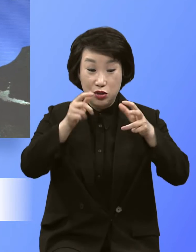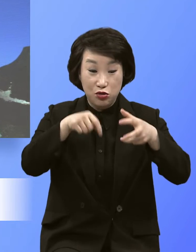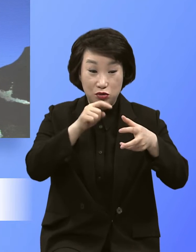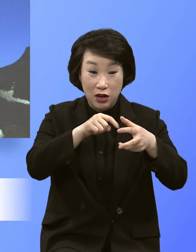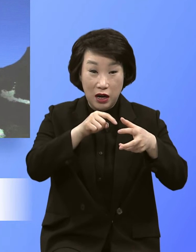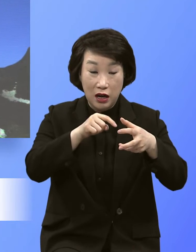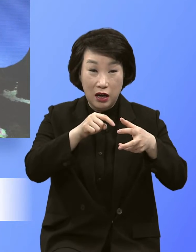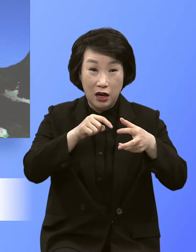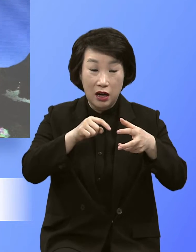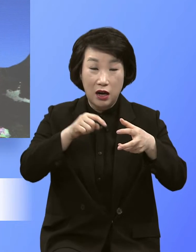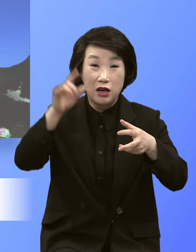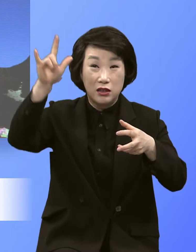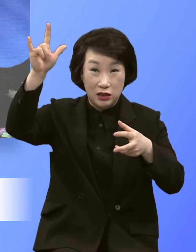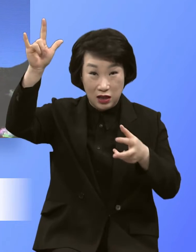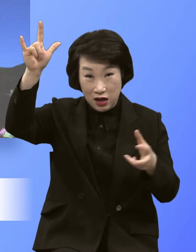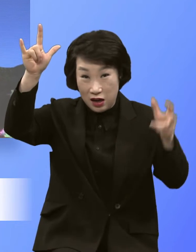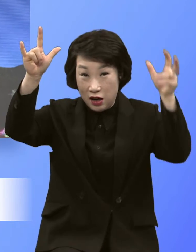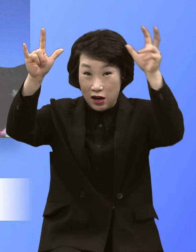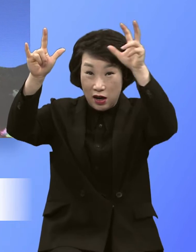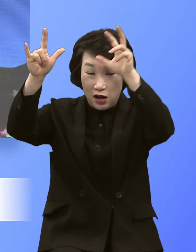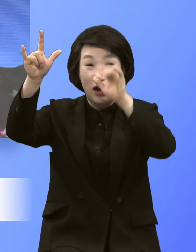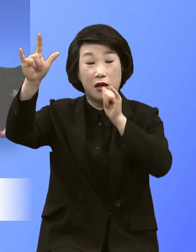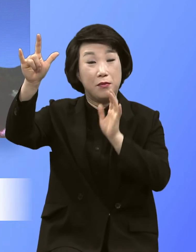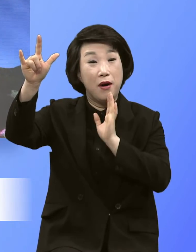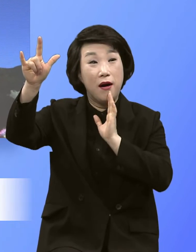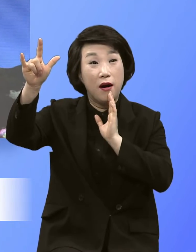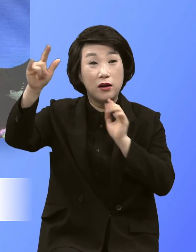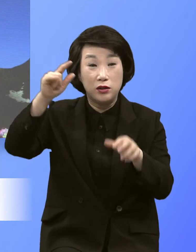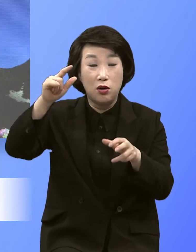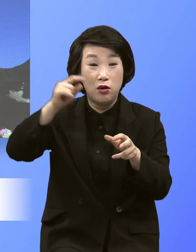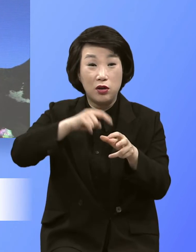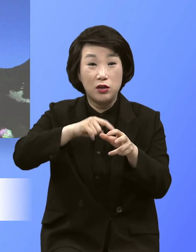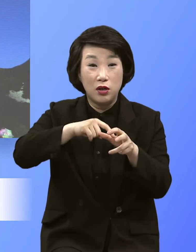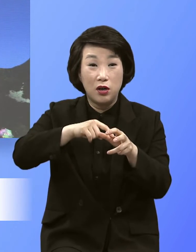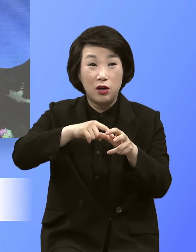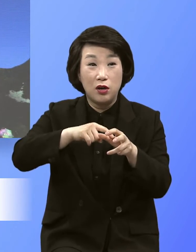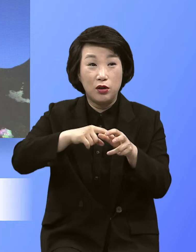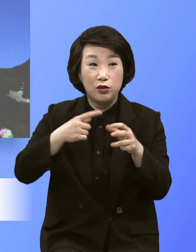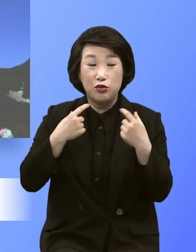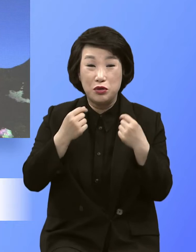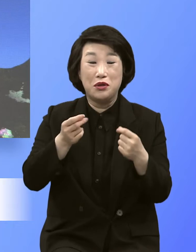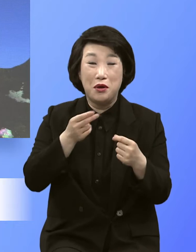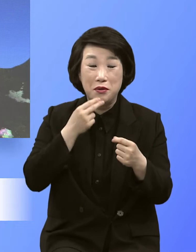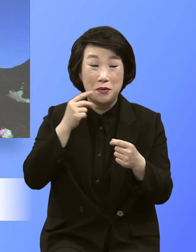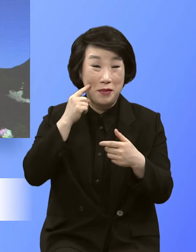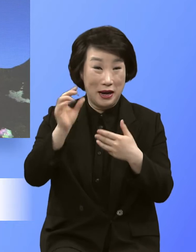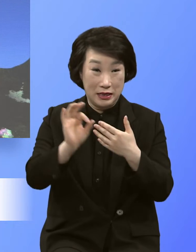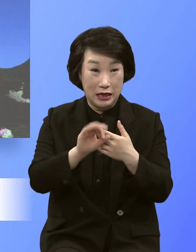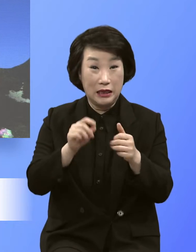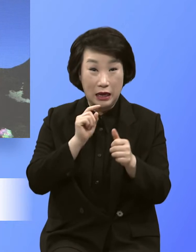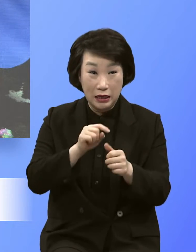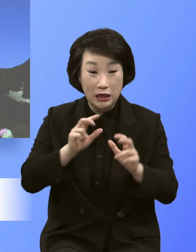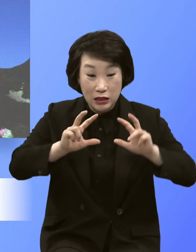지구가 공전을 통해서 질서를 지키지 않고 만약에